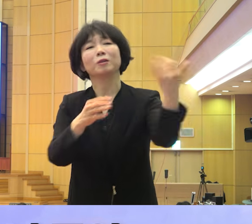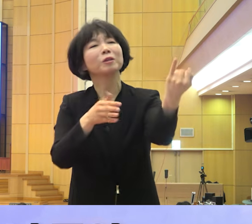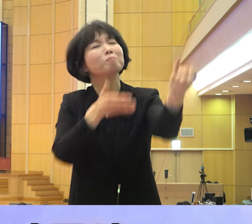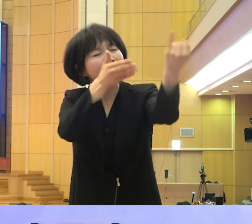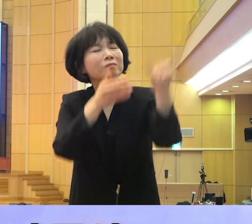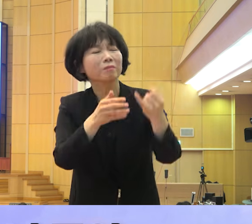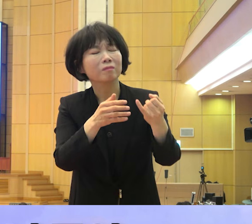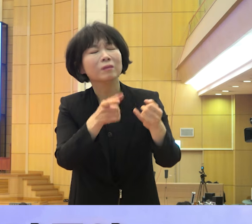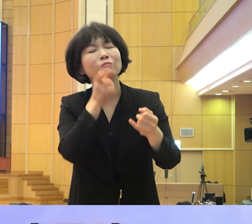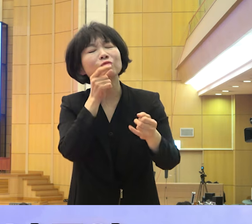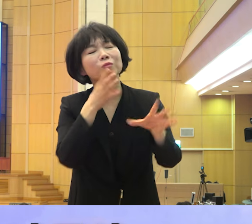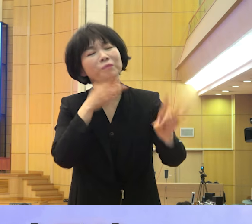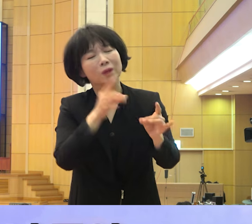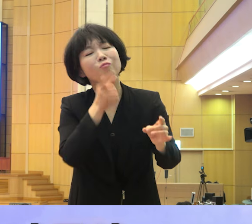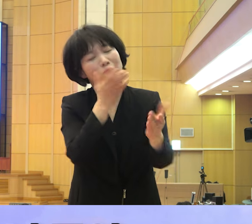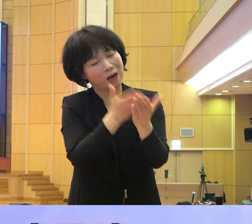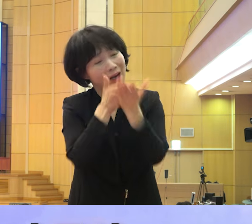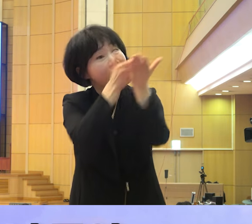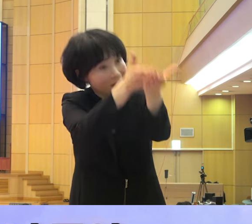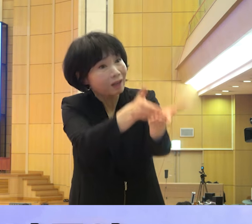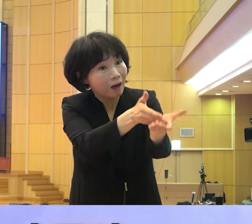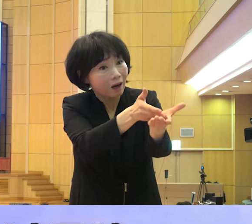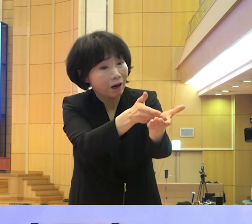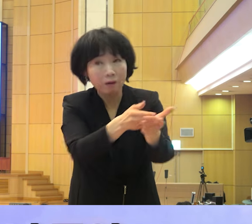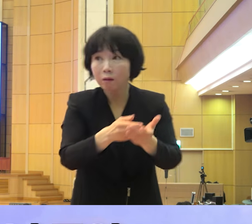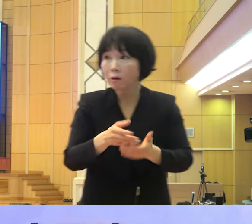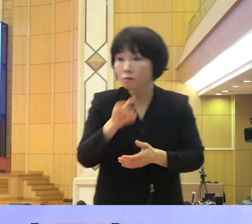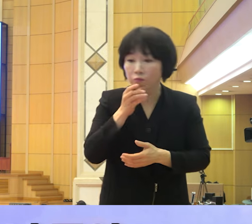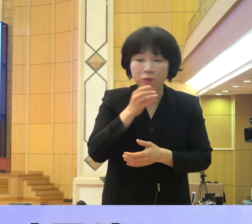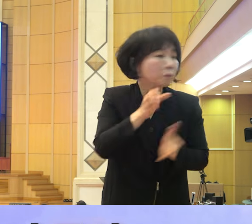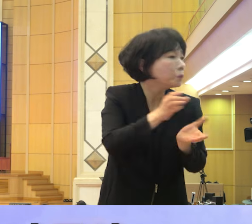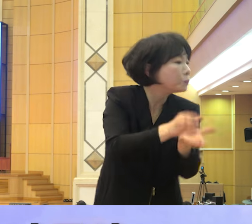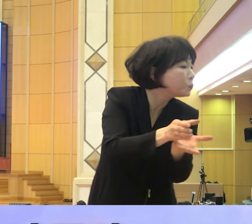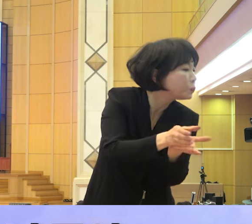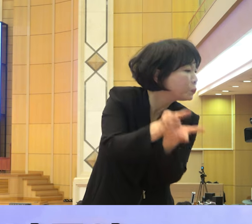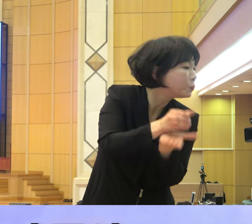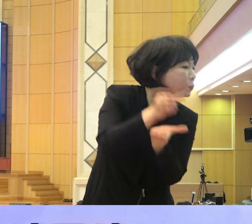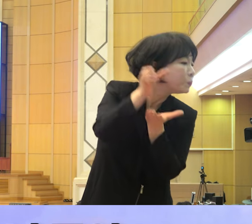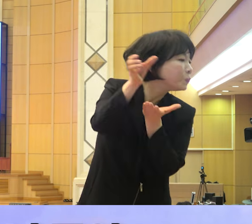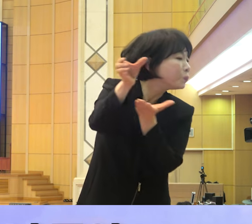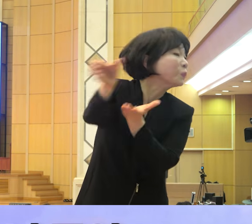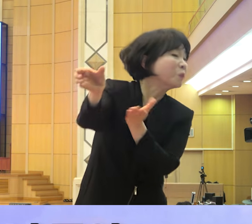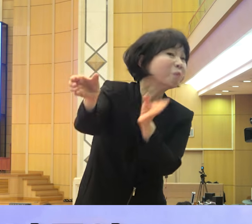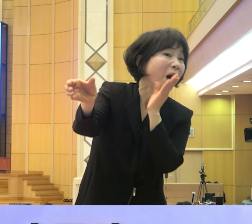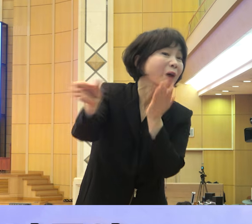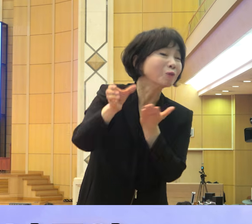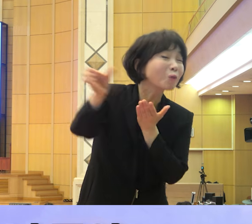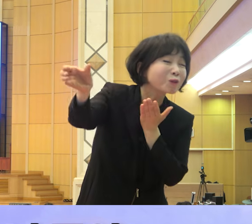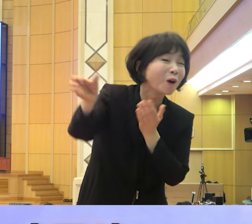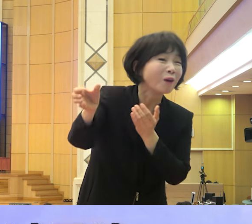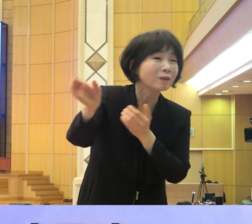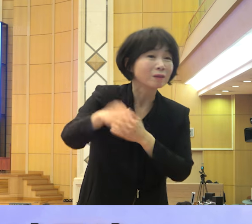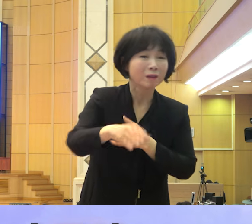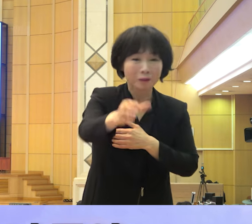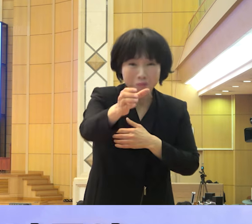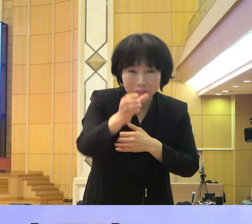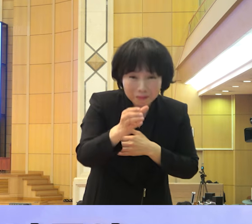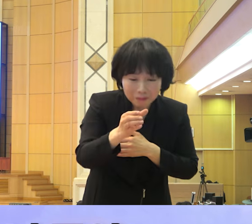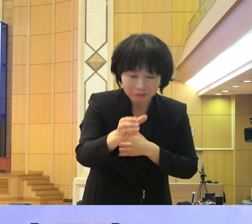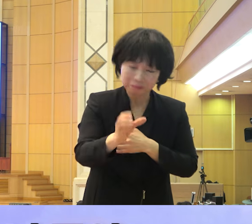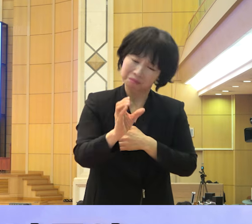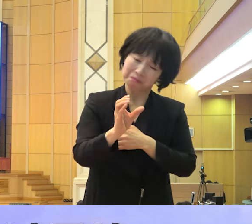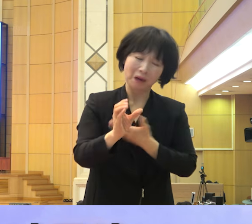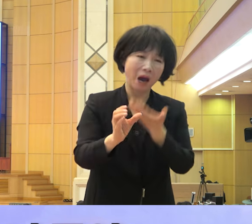예수님이잖아요. 사마리아 수가인에게 물 한 모금 마시겠다고 물을 달라고 지금 얘기했는데 물을